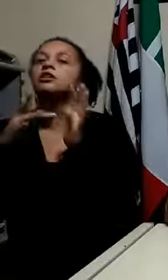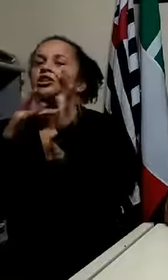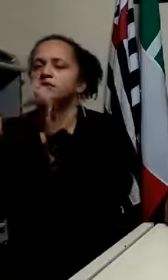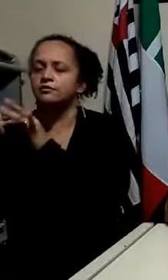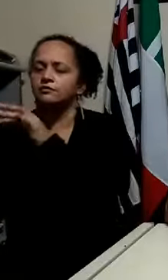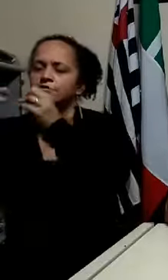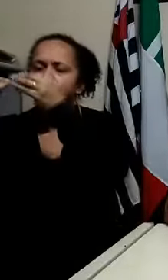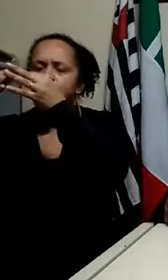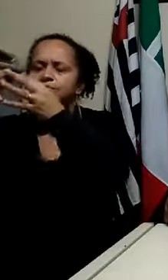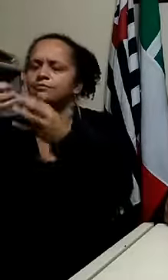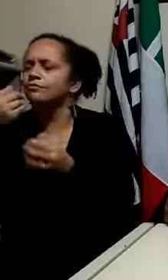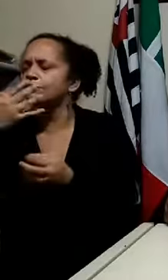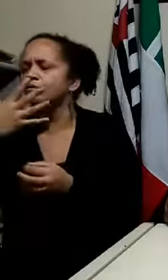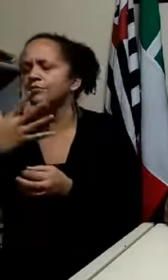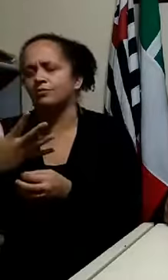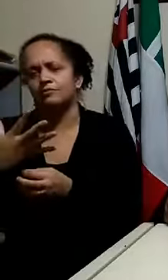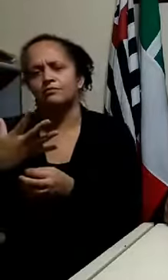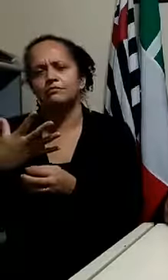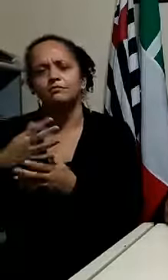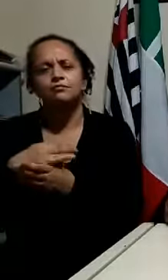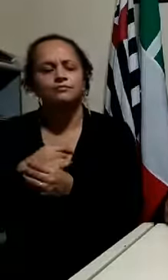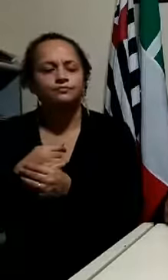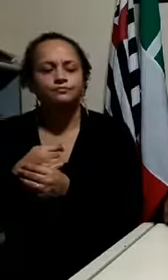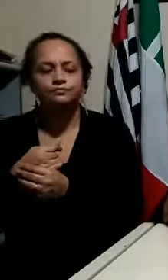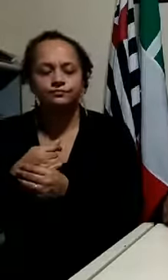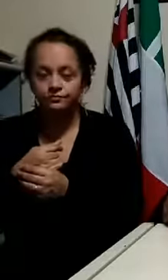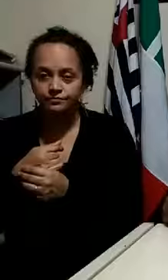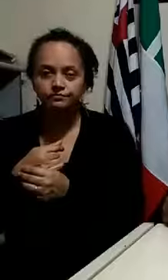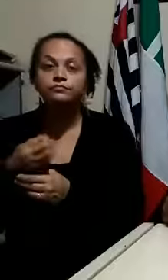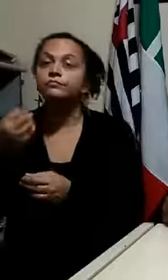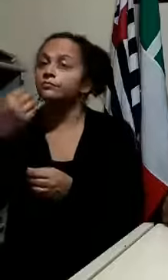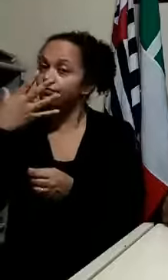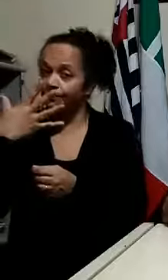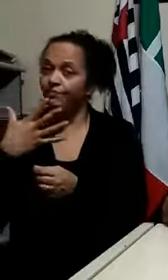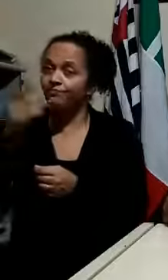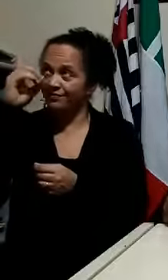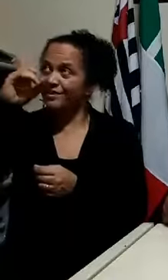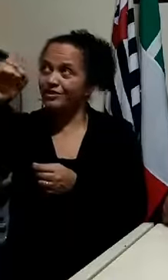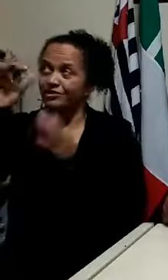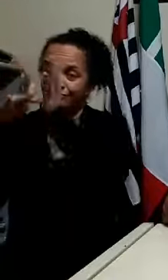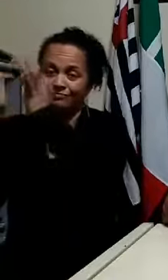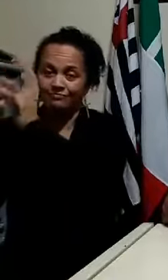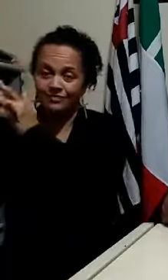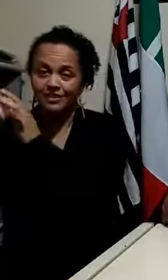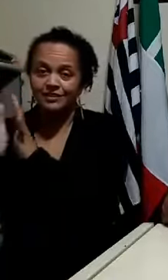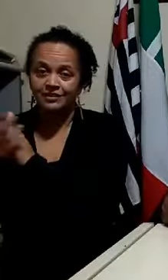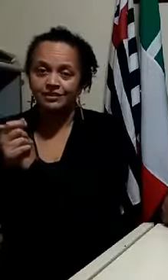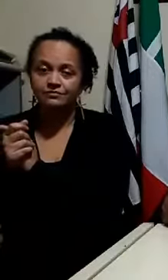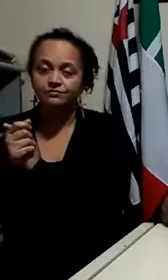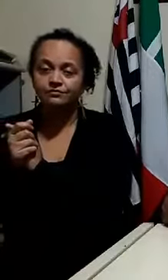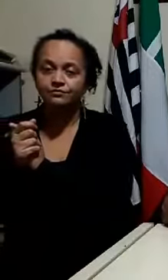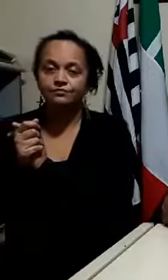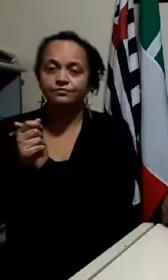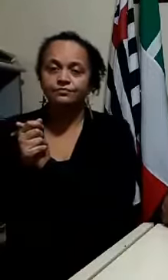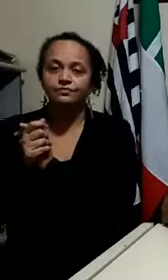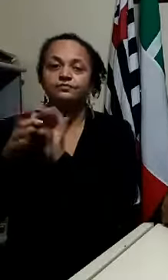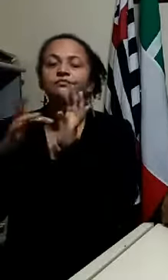bem-aventuranças. E é interessante que nessas bem-aventuranças, ele faz uma